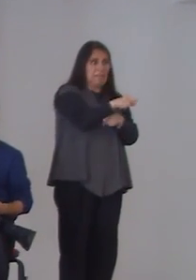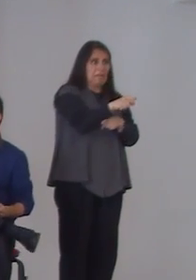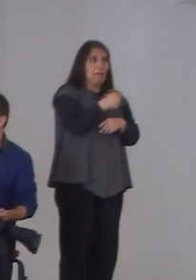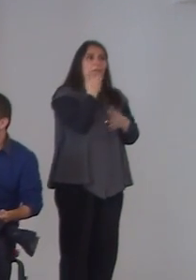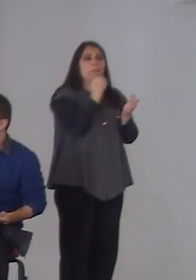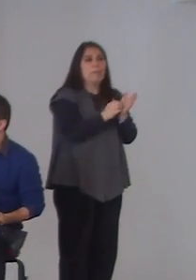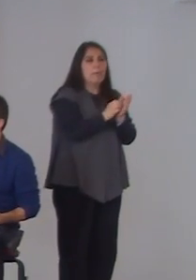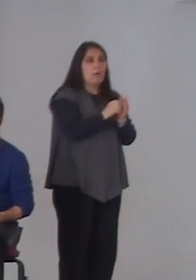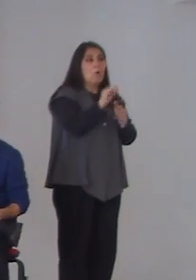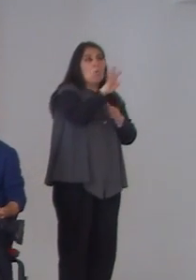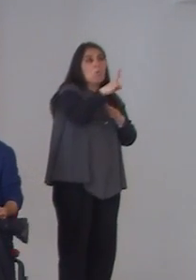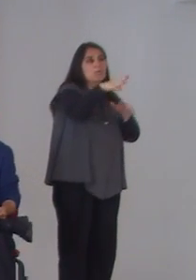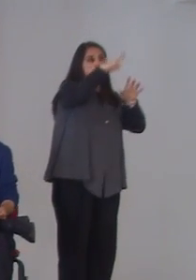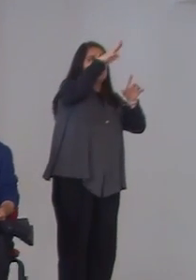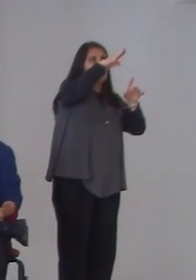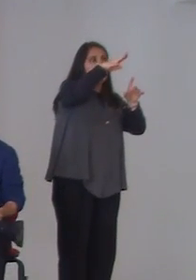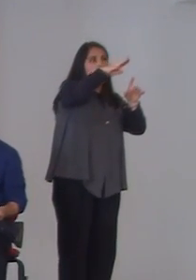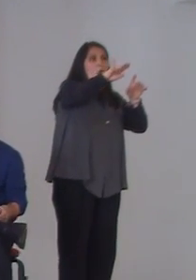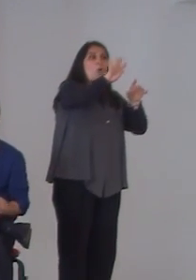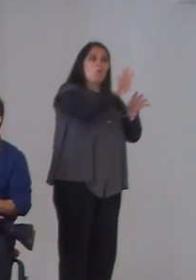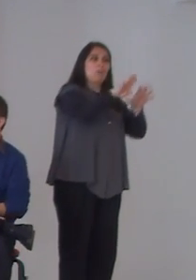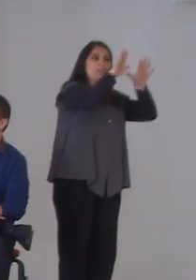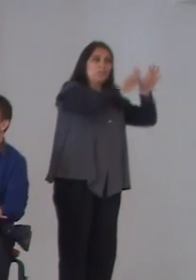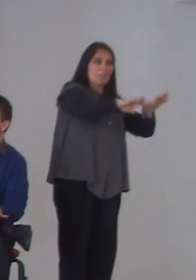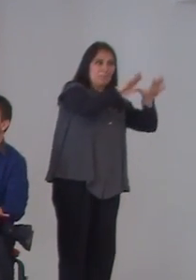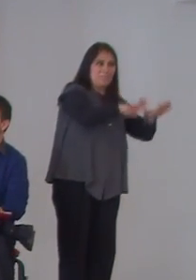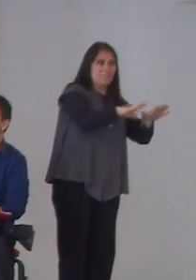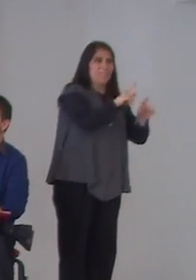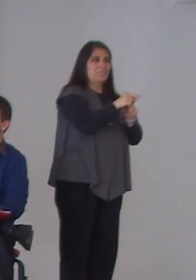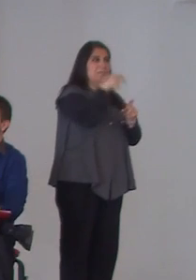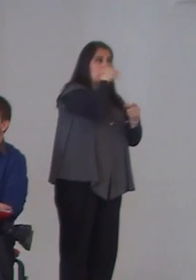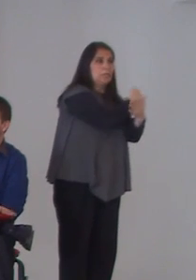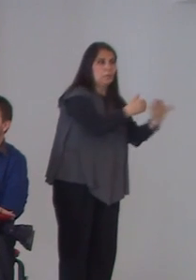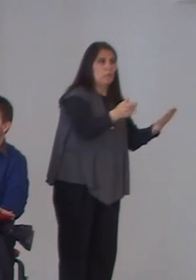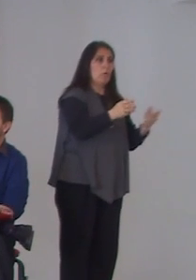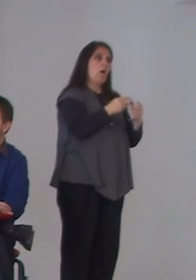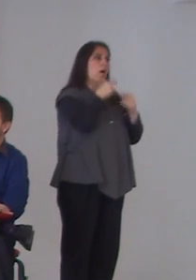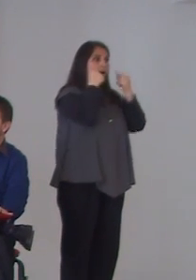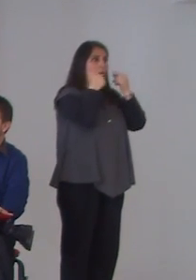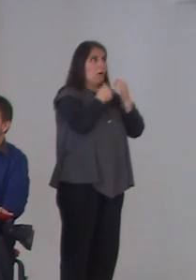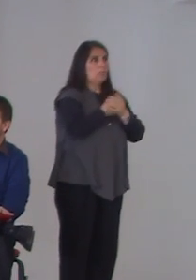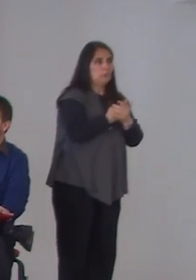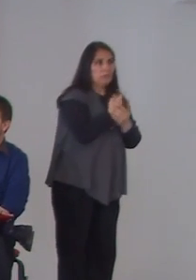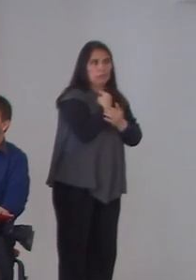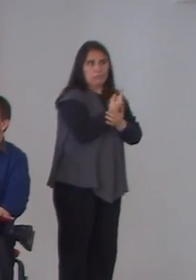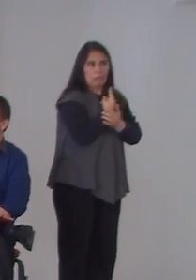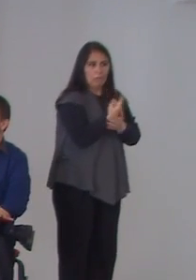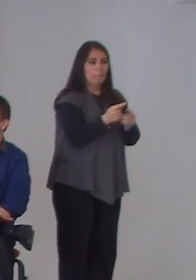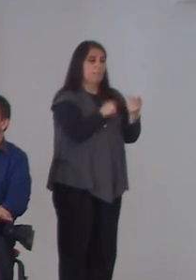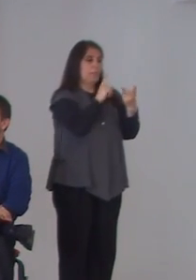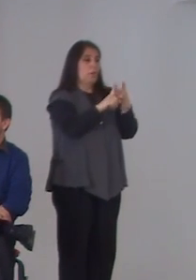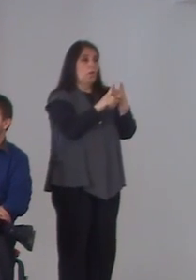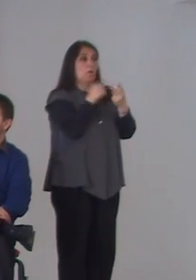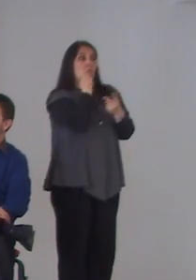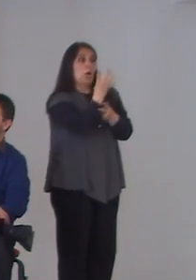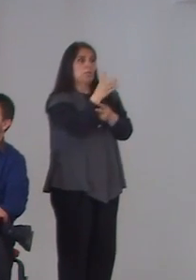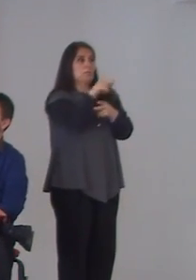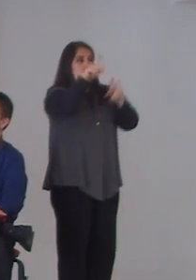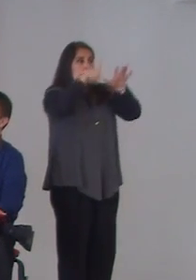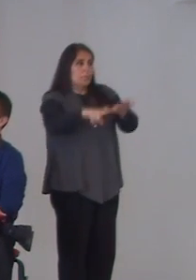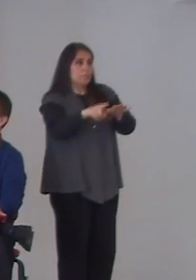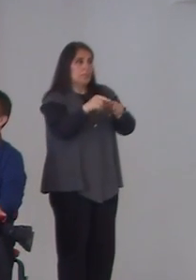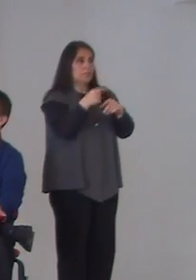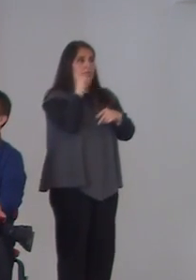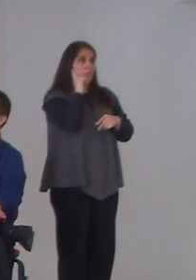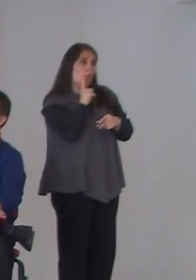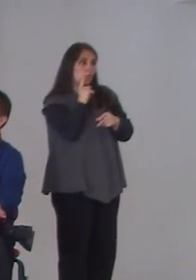4 semestres sobre los niños autistas, 5 sobre los niños sordos, 6 sobre los indígenas, 7 sobre los afrocolombianos. O sea, me parece que no